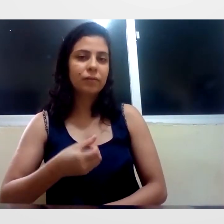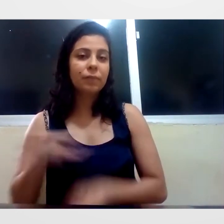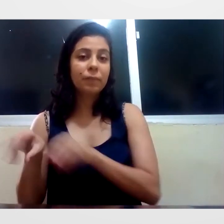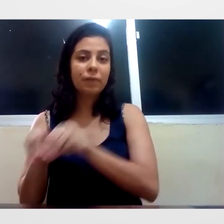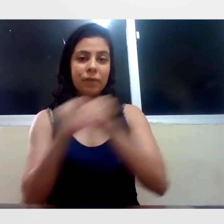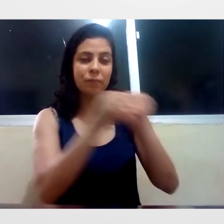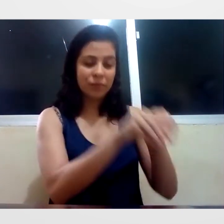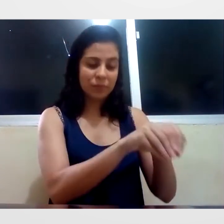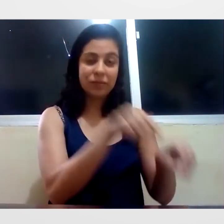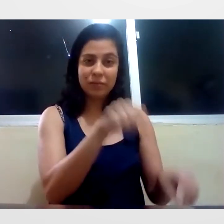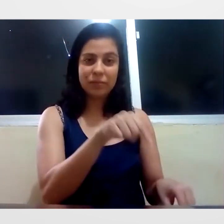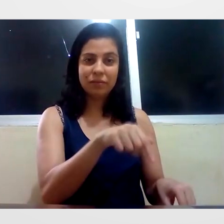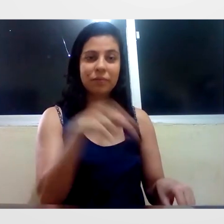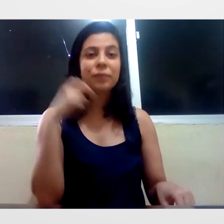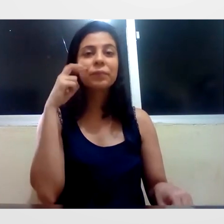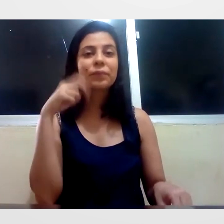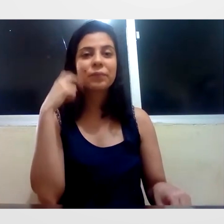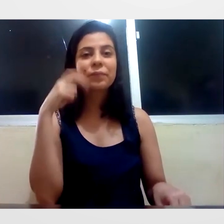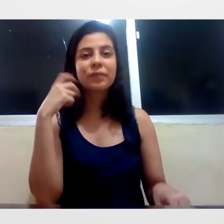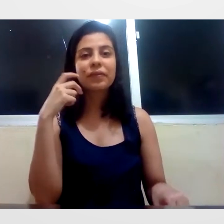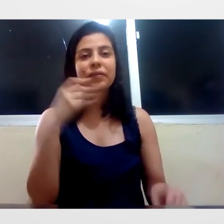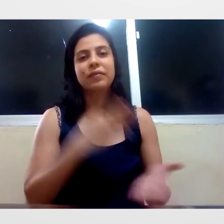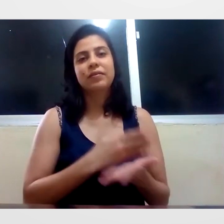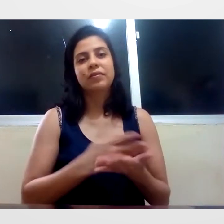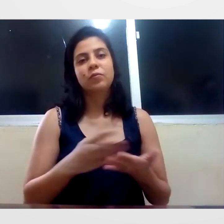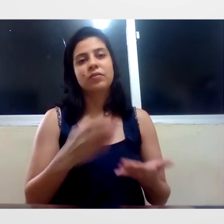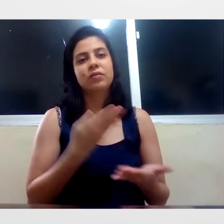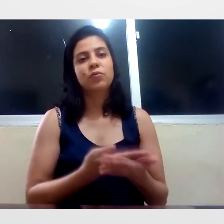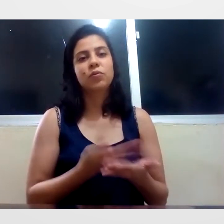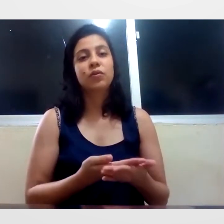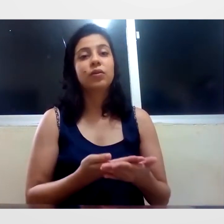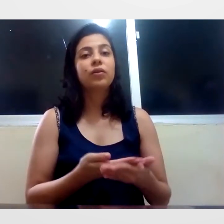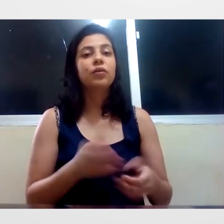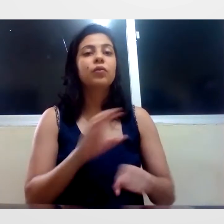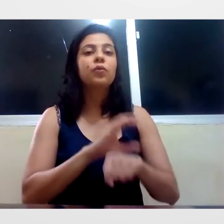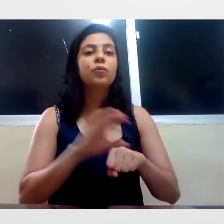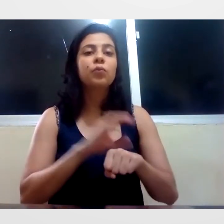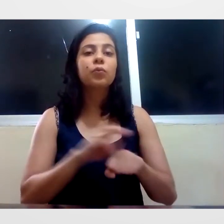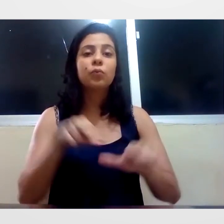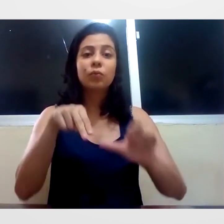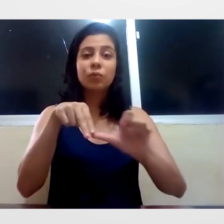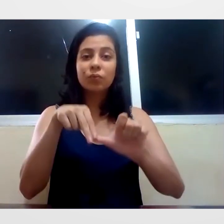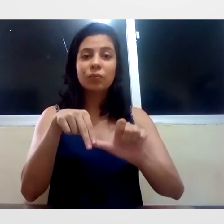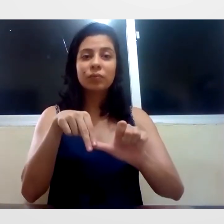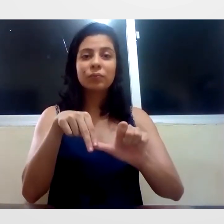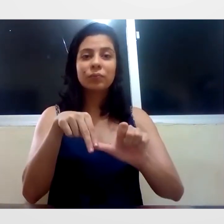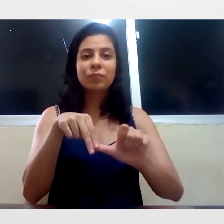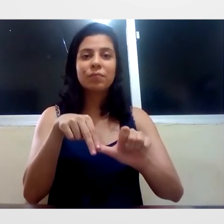2016, eu me mudei aqui para a cidade de Natal e eu comecei a fazer um cursinho numa instituição daqui. E